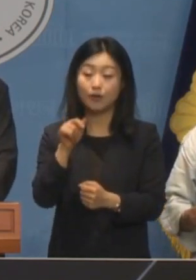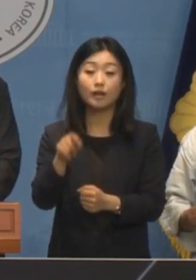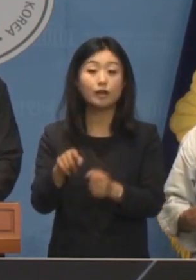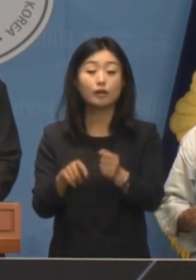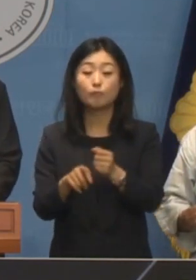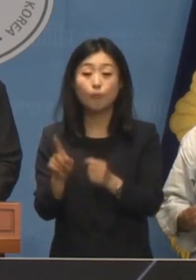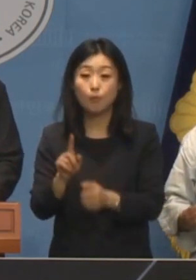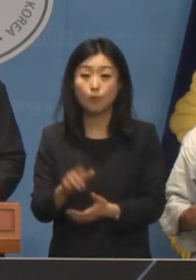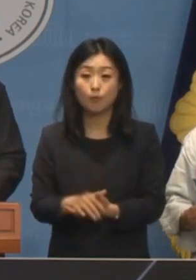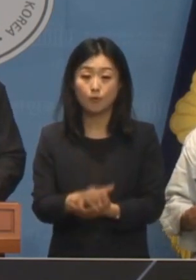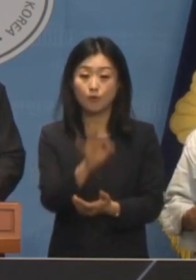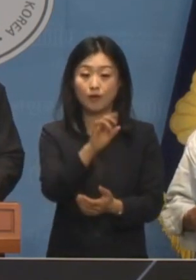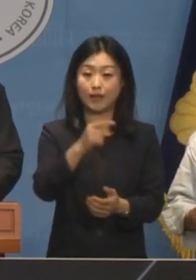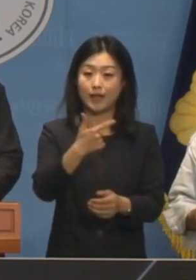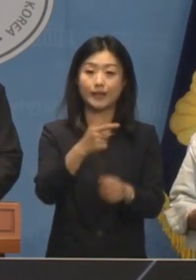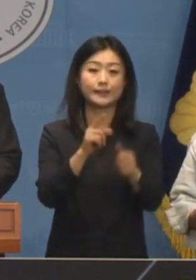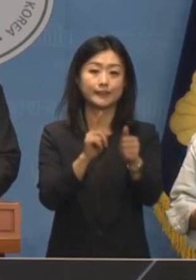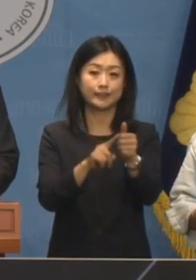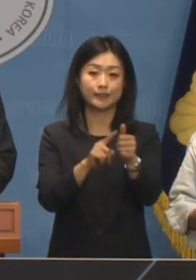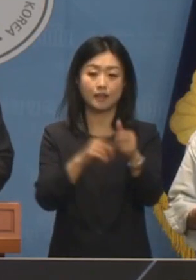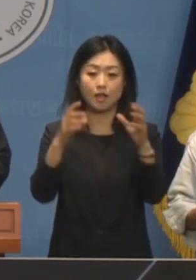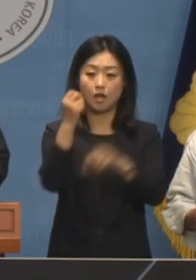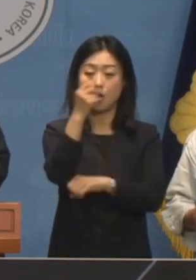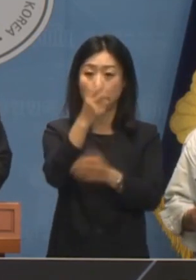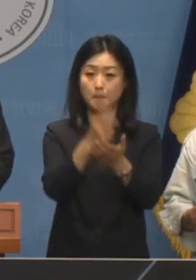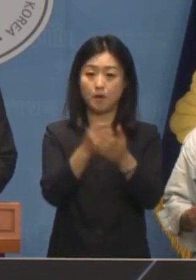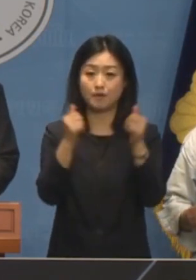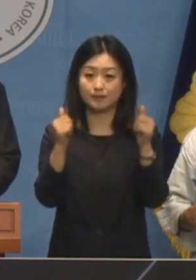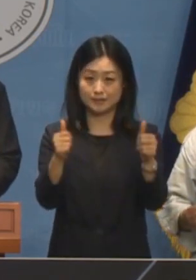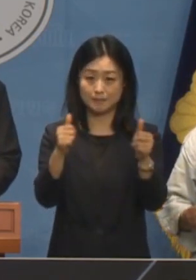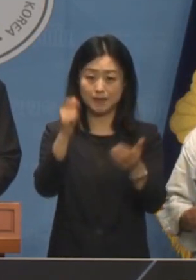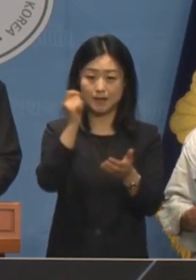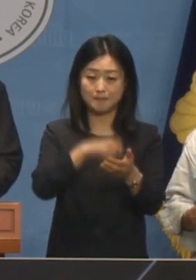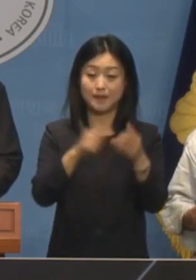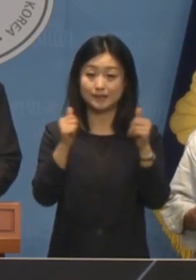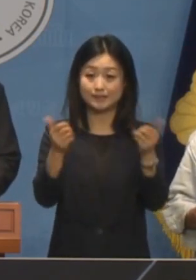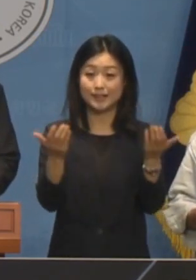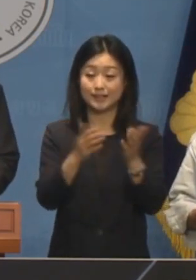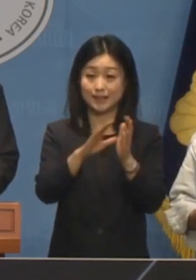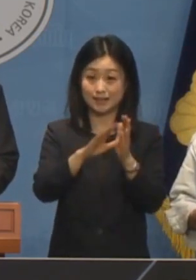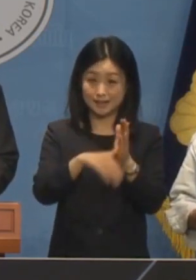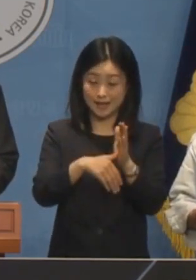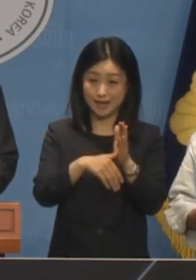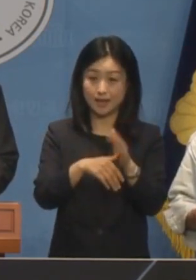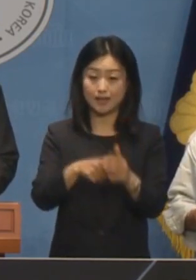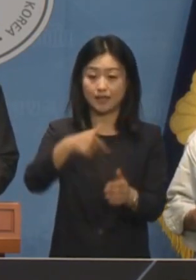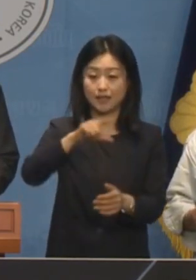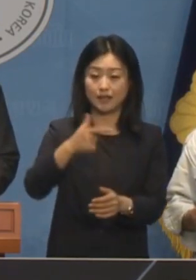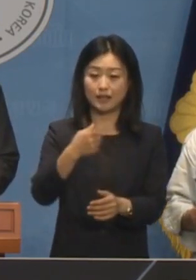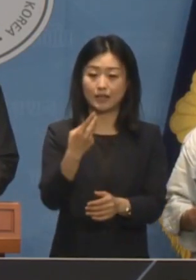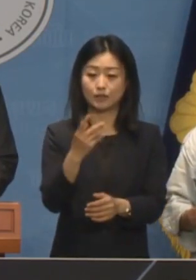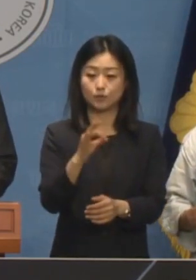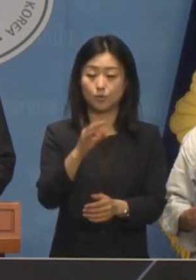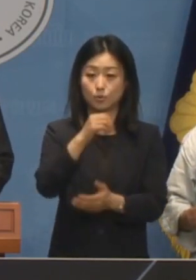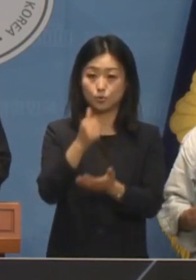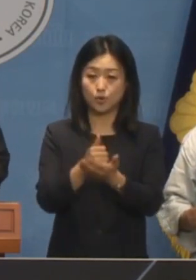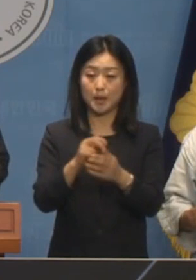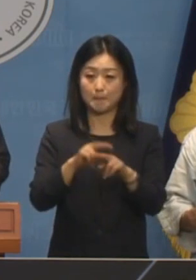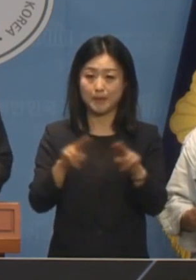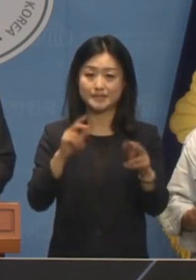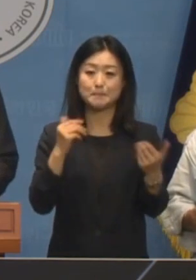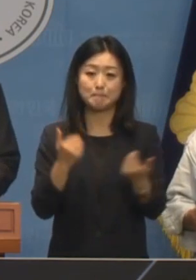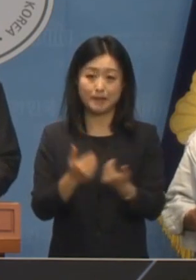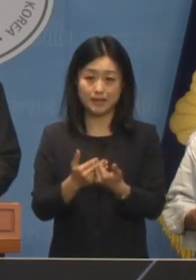그것은 안창호 후보님께서 헌법재판관 재직 시에 간통죄 폐지 반대와 또